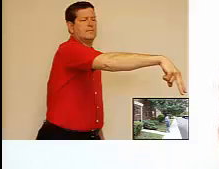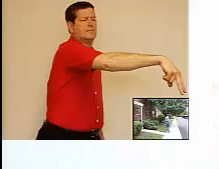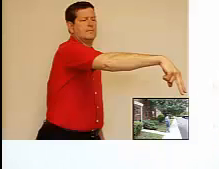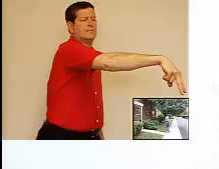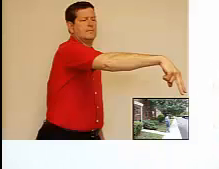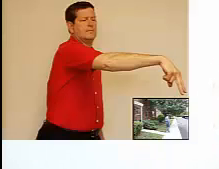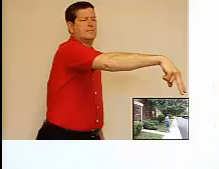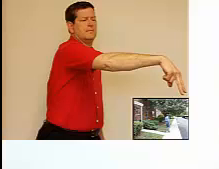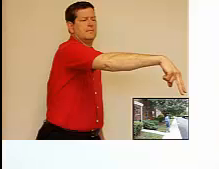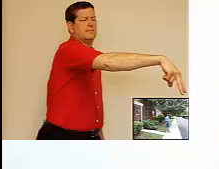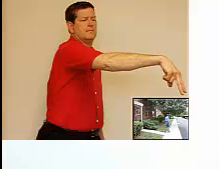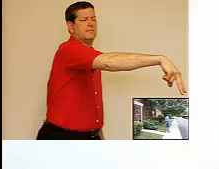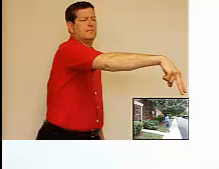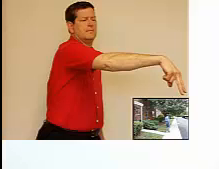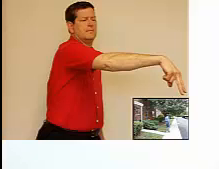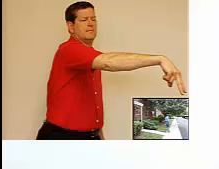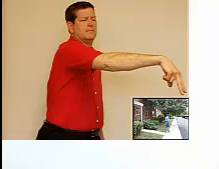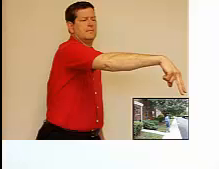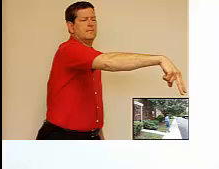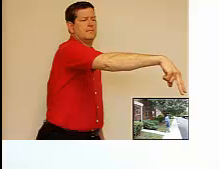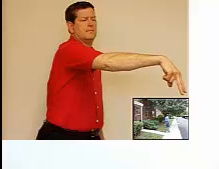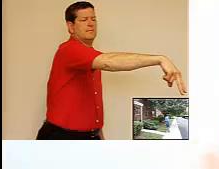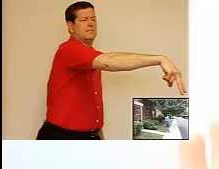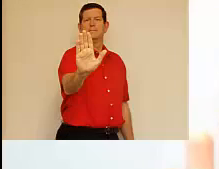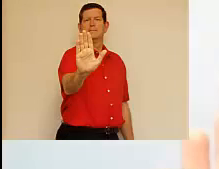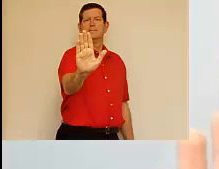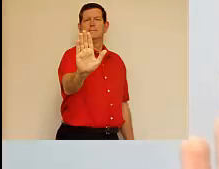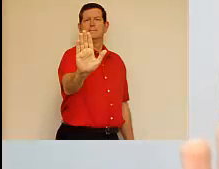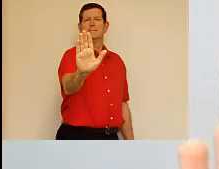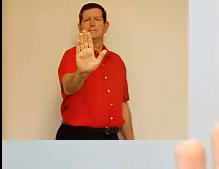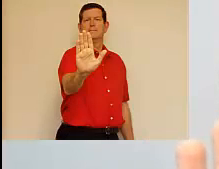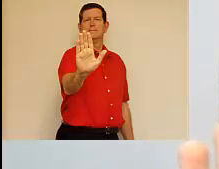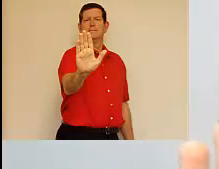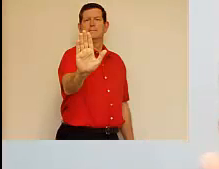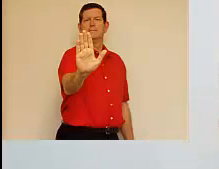partir, très bien, partir. Et puis